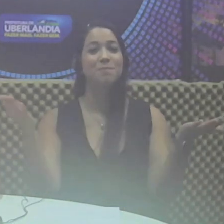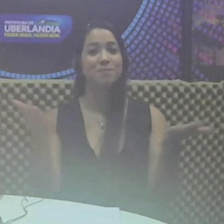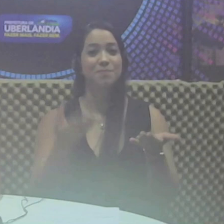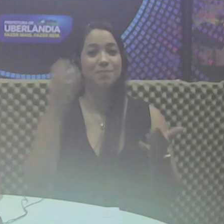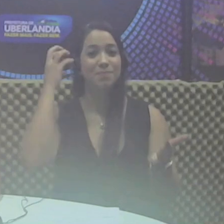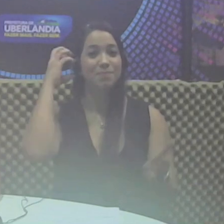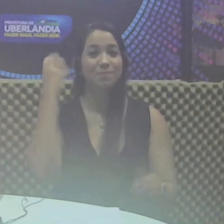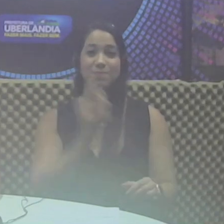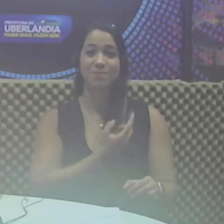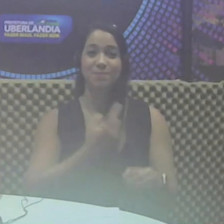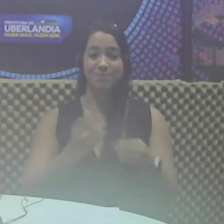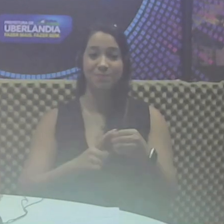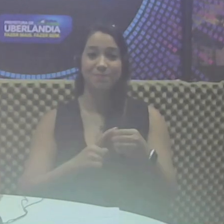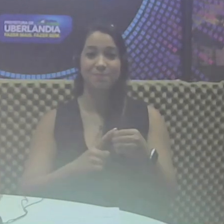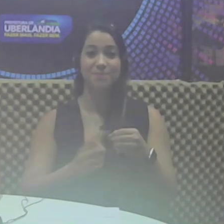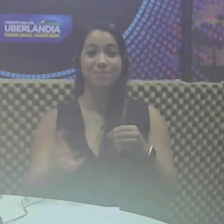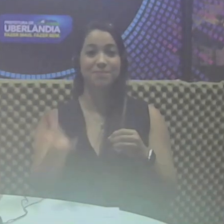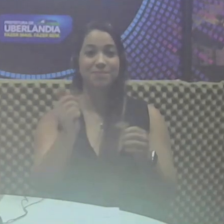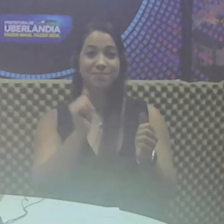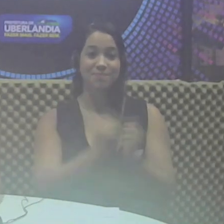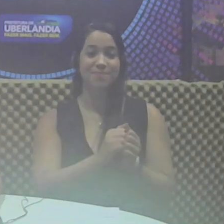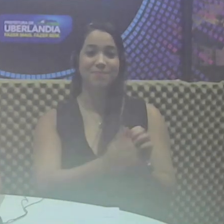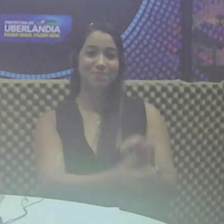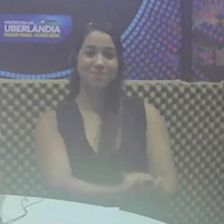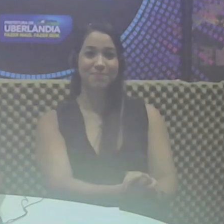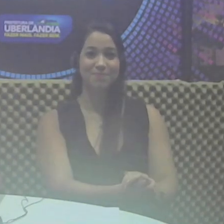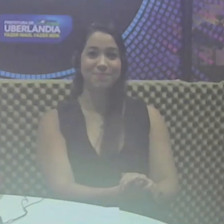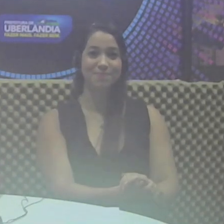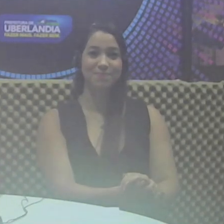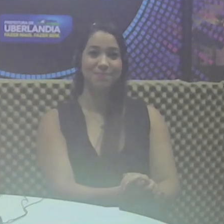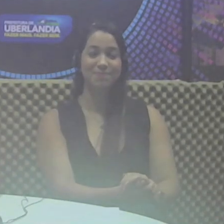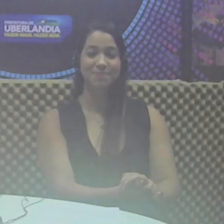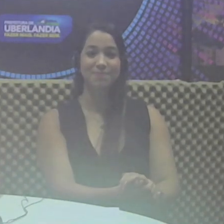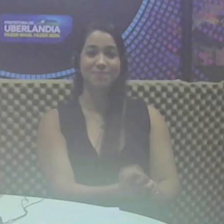de agora na Rádio Nossa Cidade. Vem com a gente!